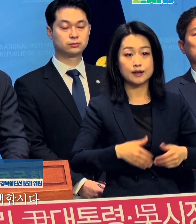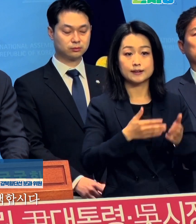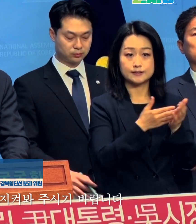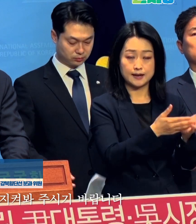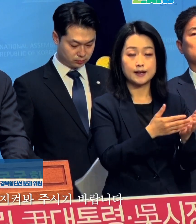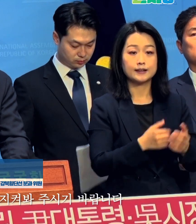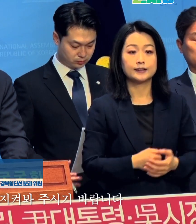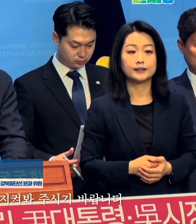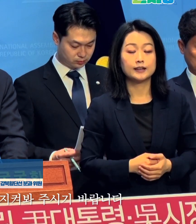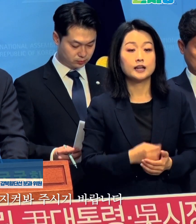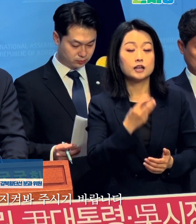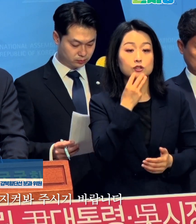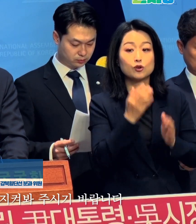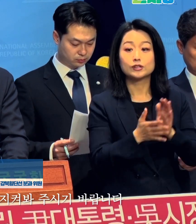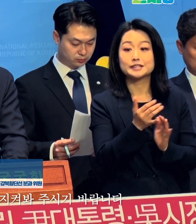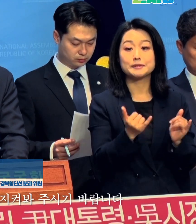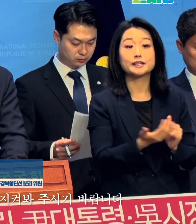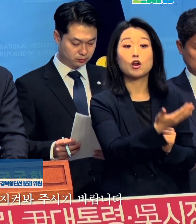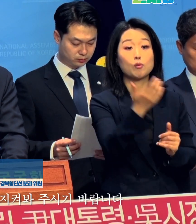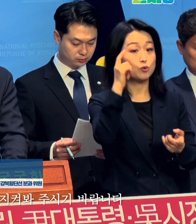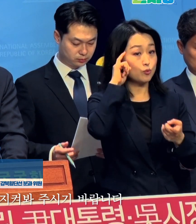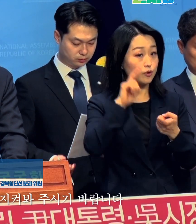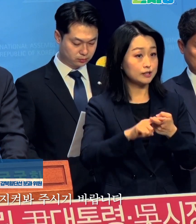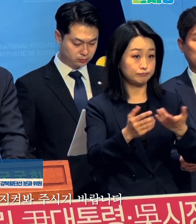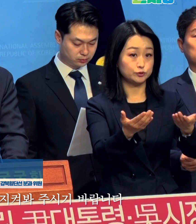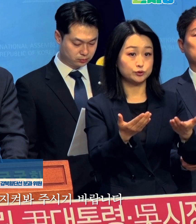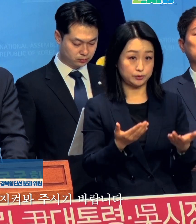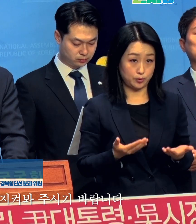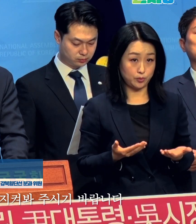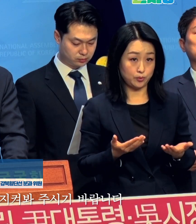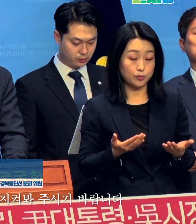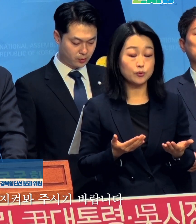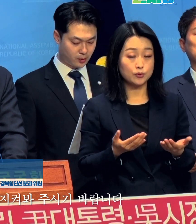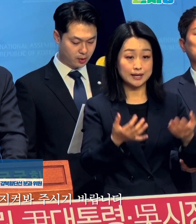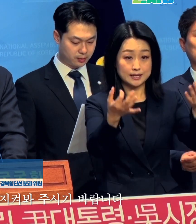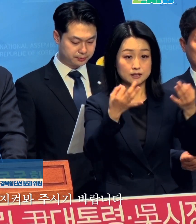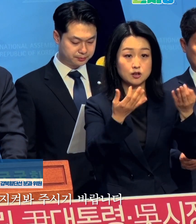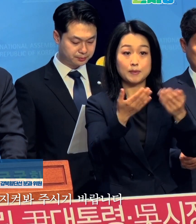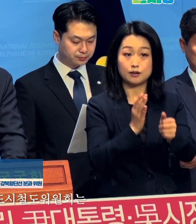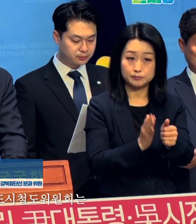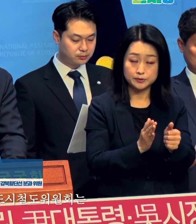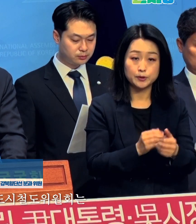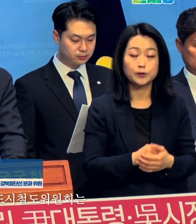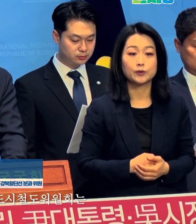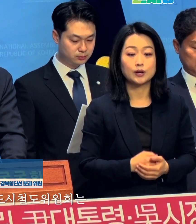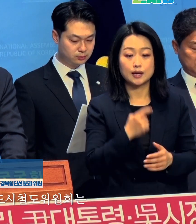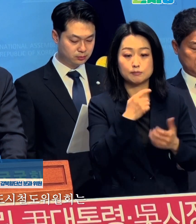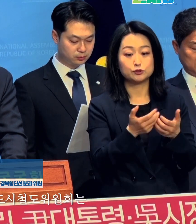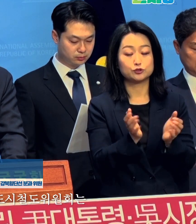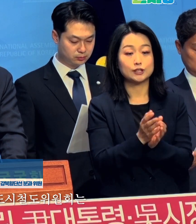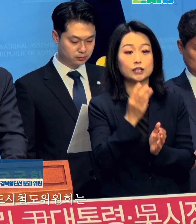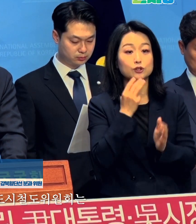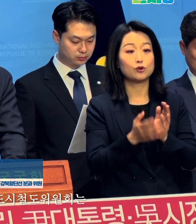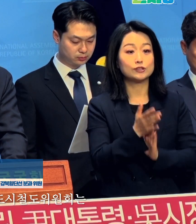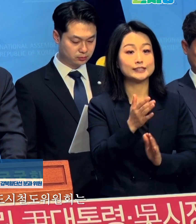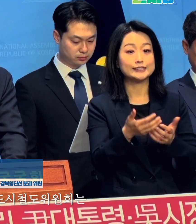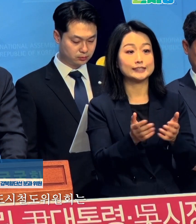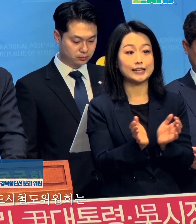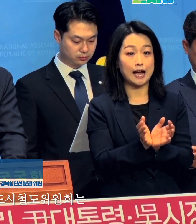모색합시다. 서울시민 여러분, 관심을 가지고 지켜봐 주시기 바랍니다. 더불어민주당